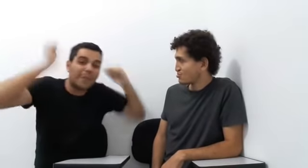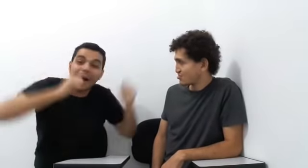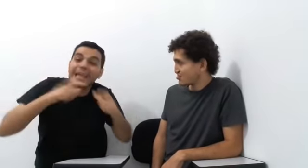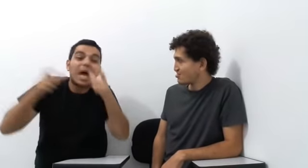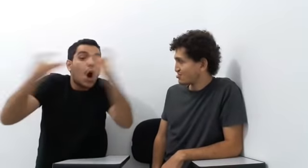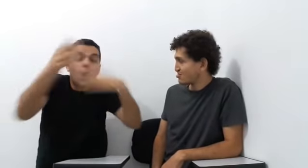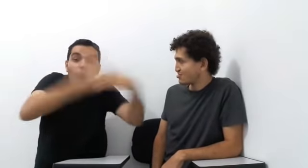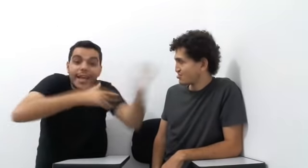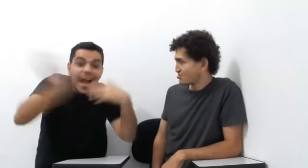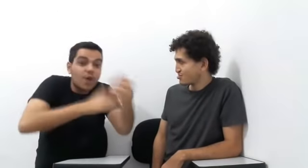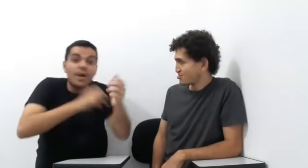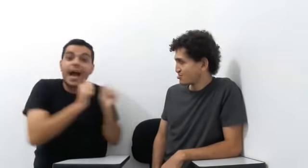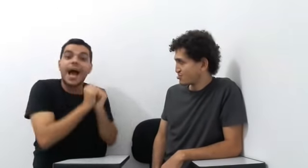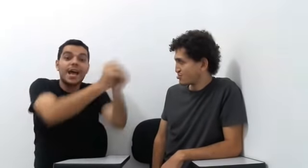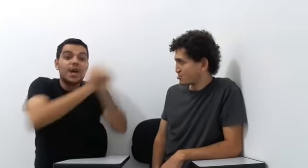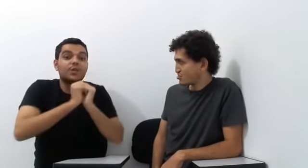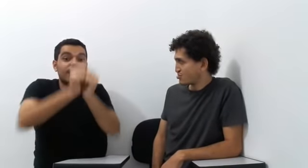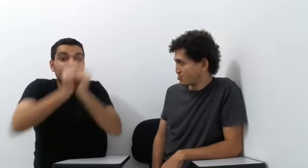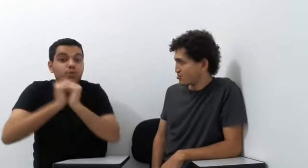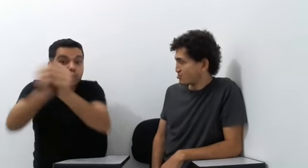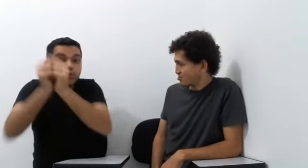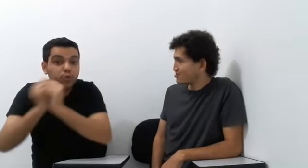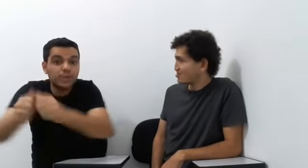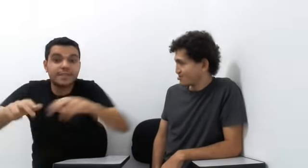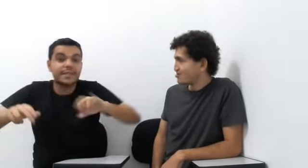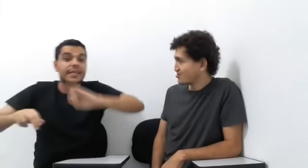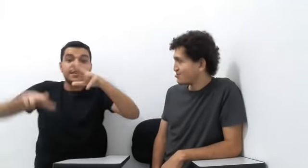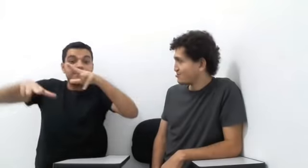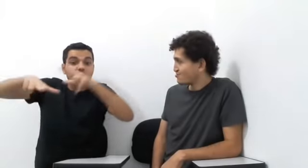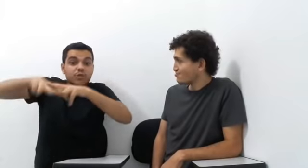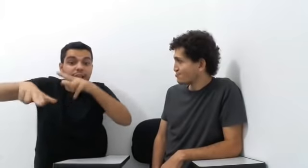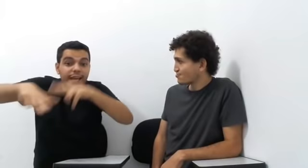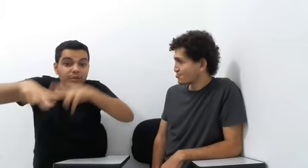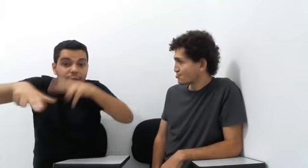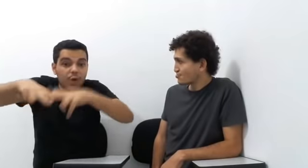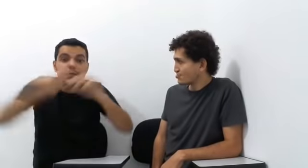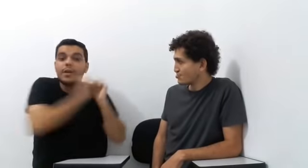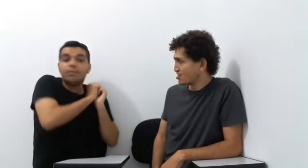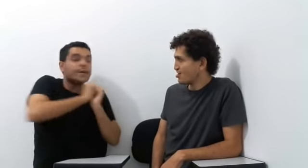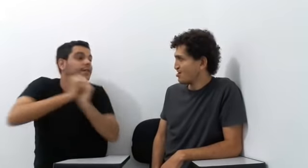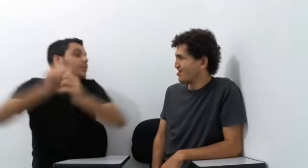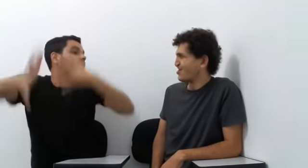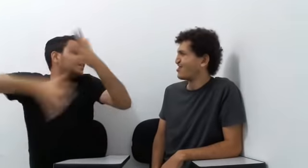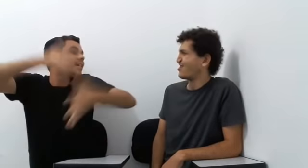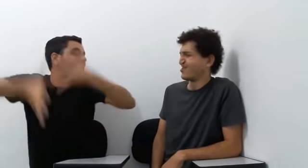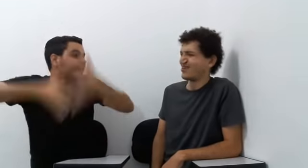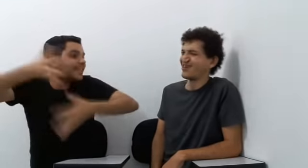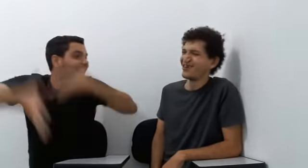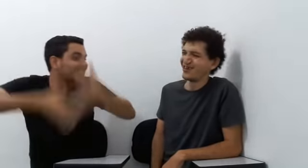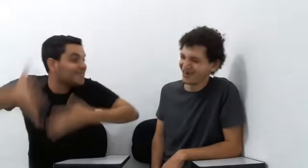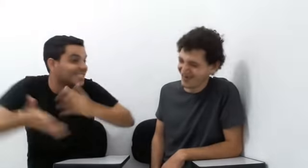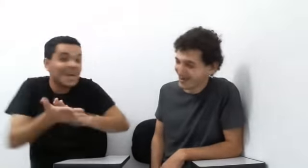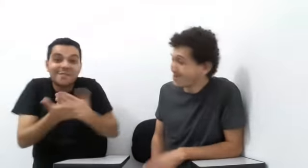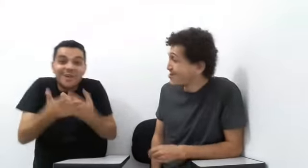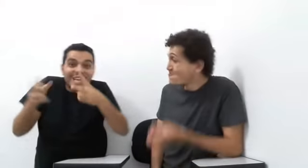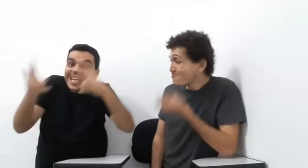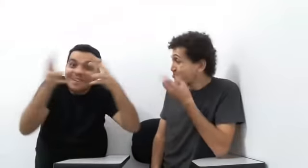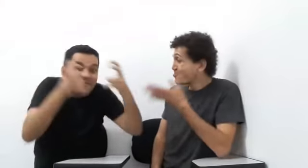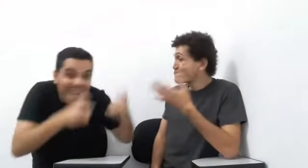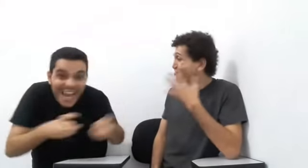balada. Qualquer lugar, eu tava junto com o surdo assim. Se fosse um terreiro de macumba da Umbanda, nós ia lá interpretar Libras. Porque eu queria ver